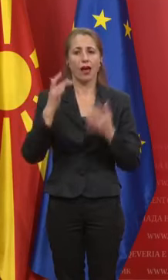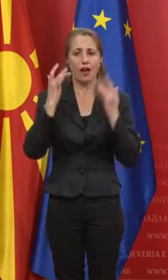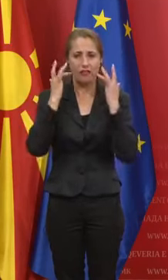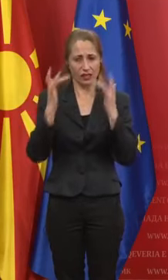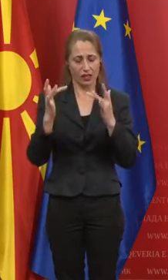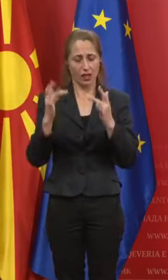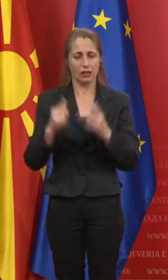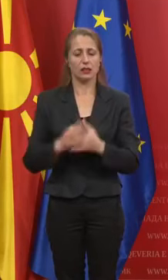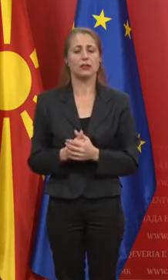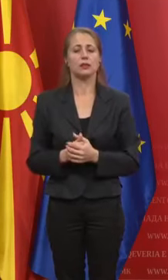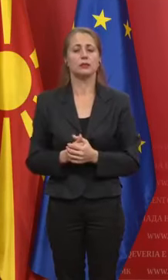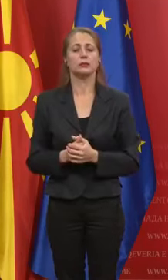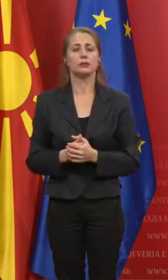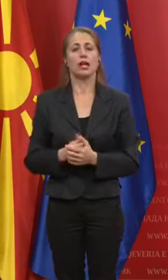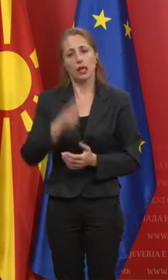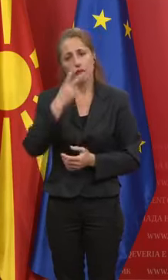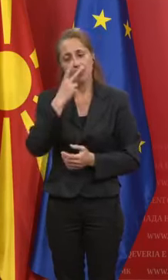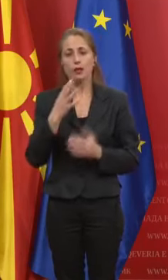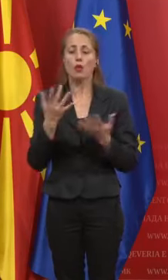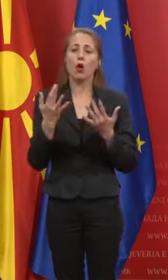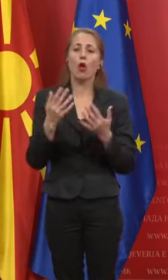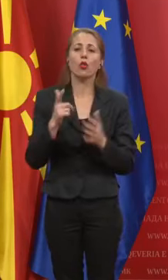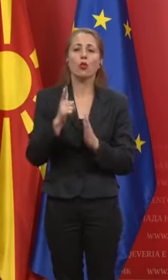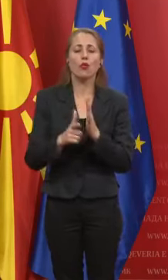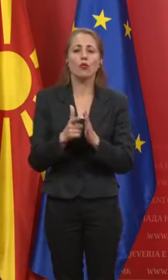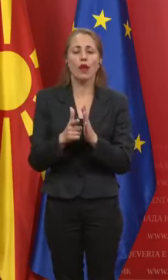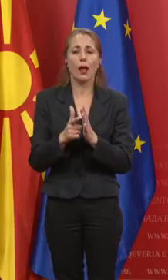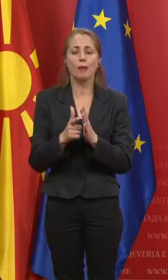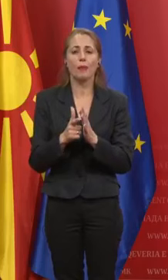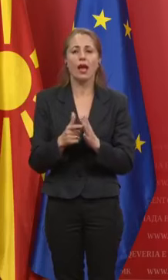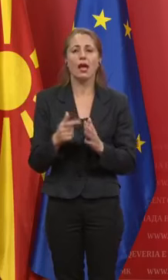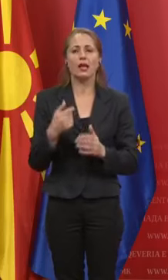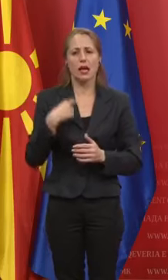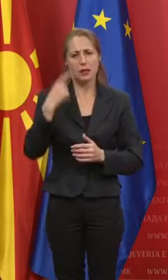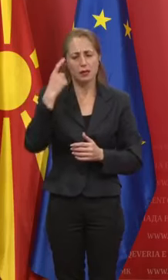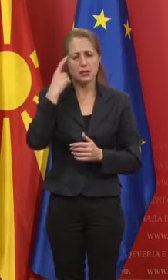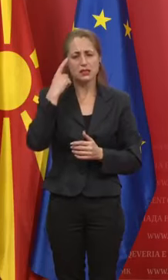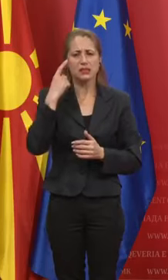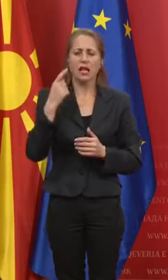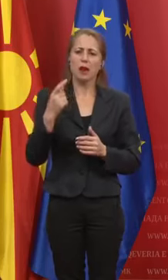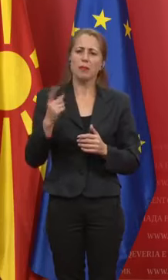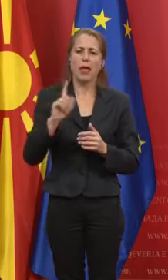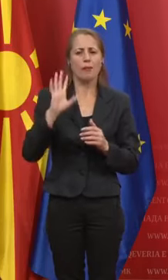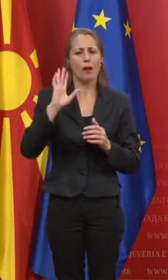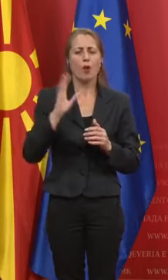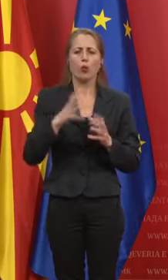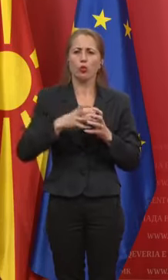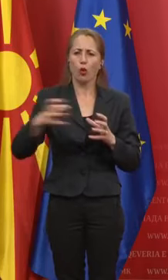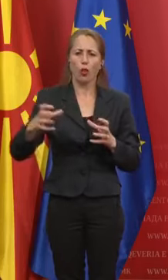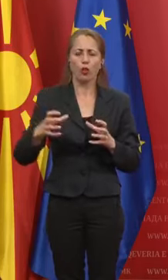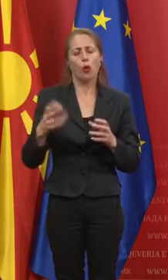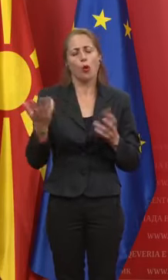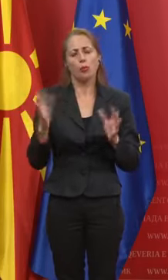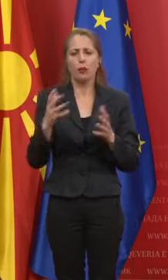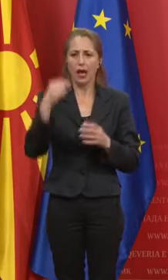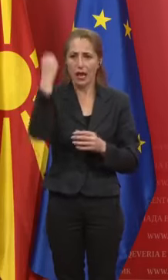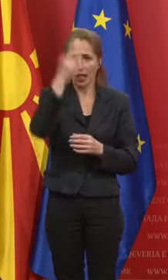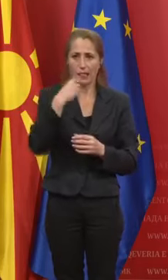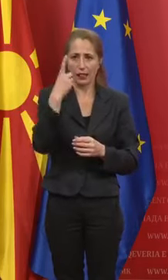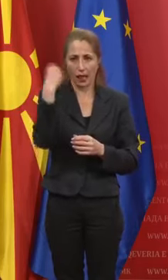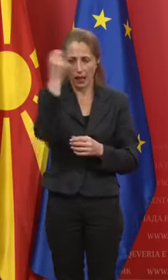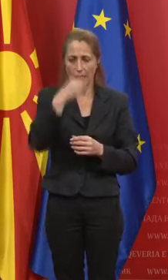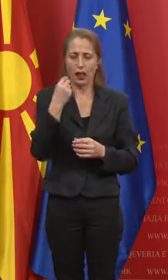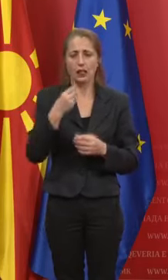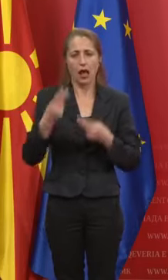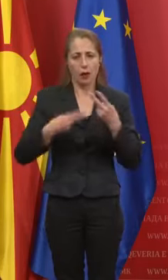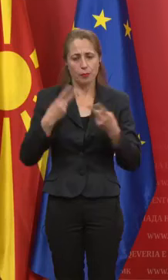викендот. Ќе видиме колку време ќе им земе. Ја предпоставувам дека нема да земе повеќе од една недела да се сработат, со оглед на тоа